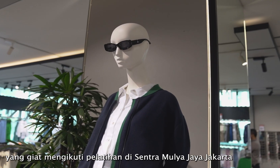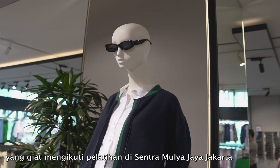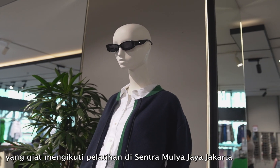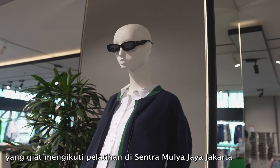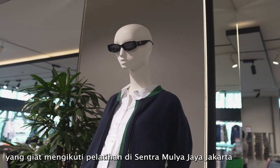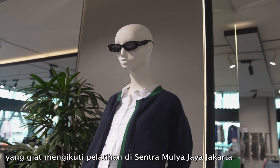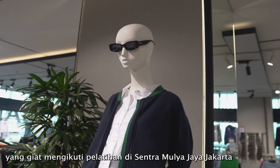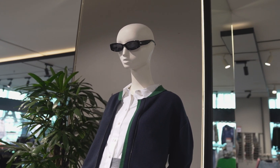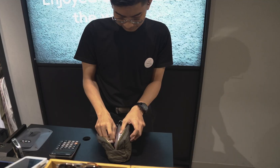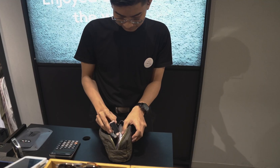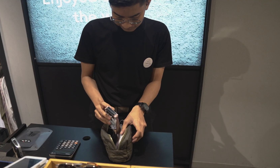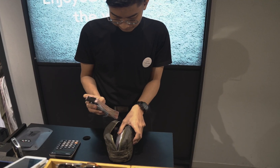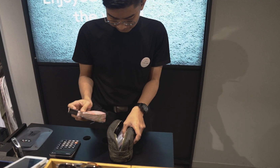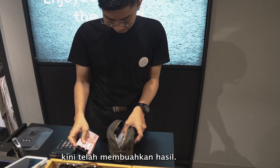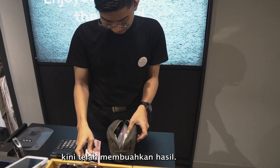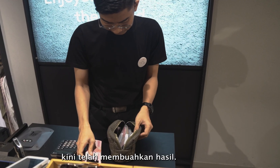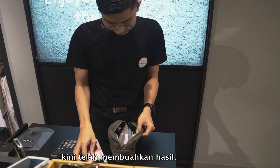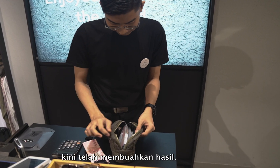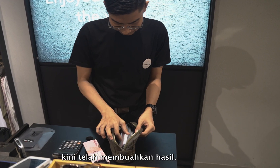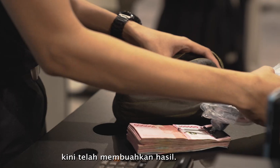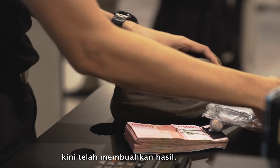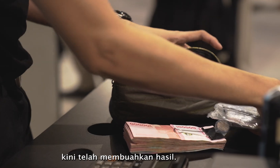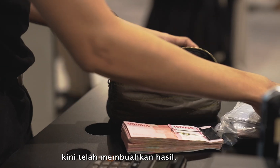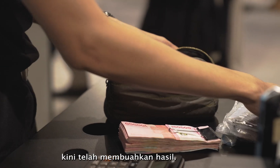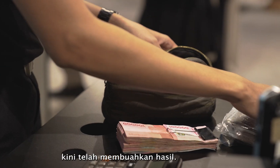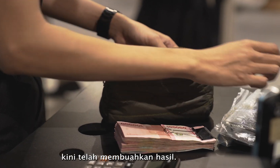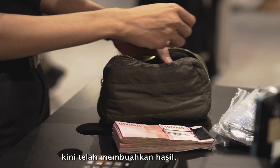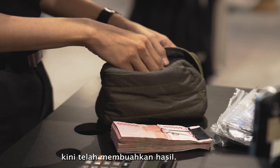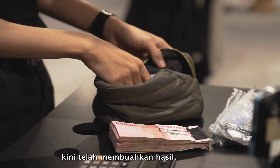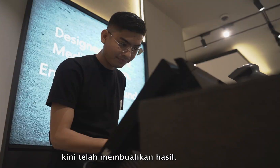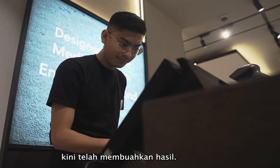Jaya Jakarta, kini telah membuahkan hasil.